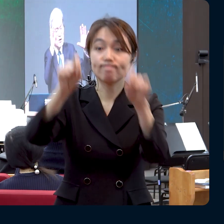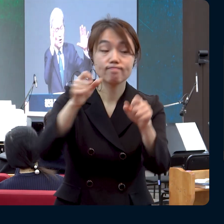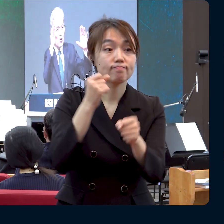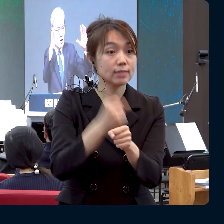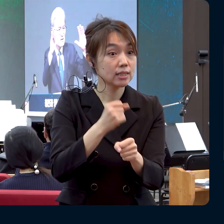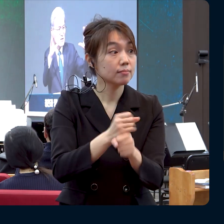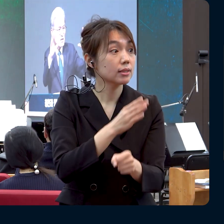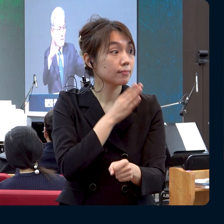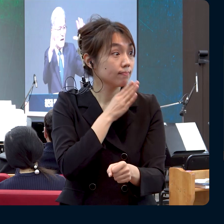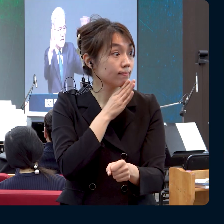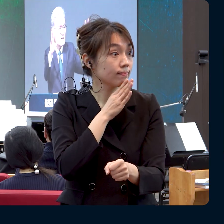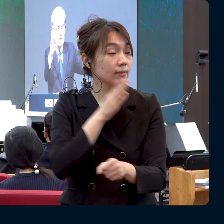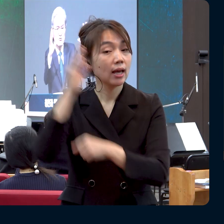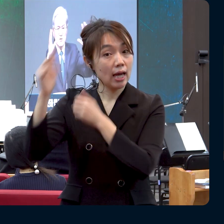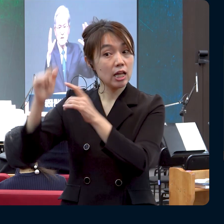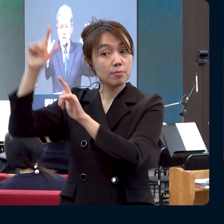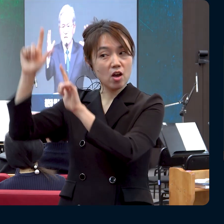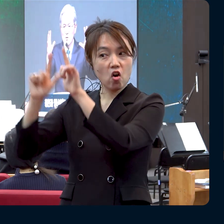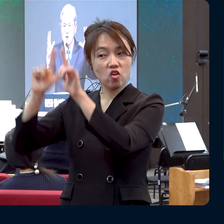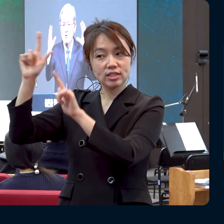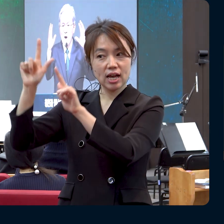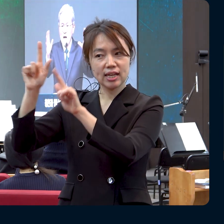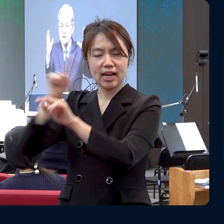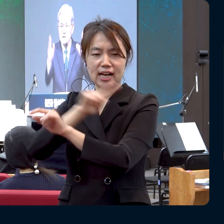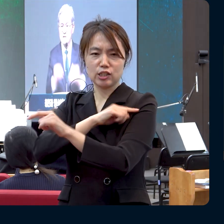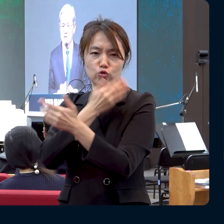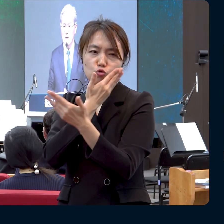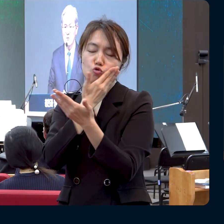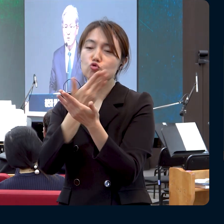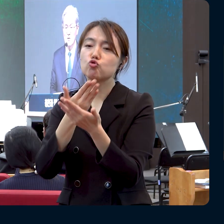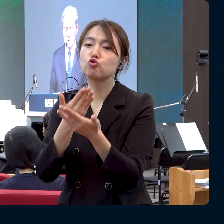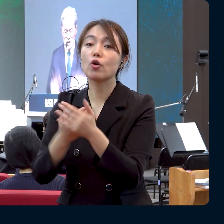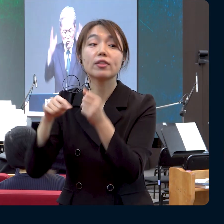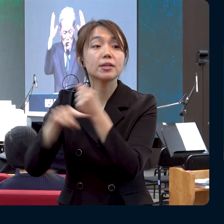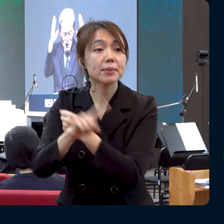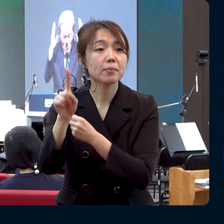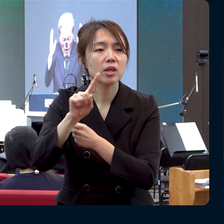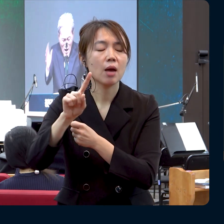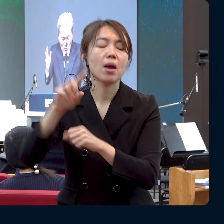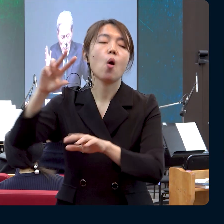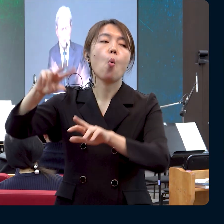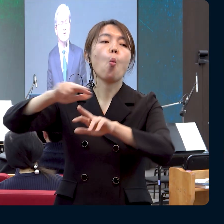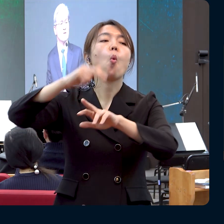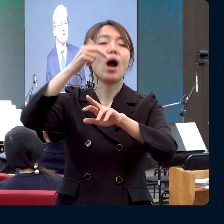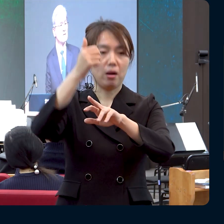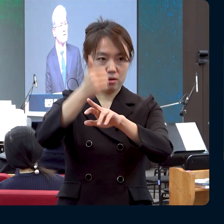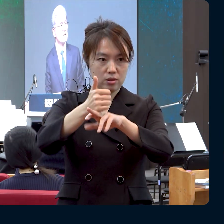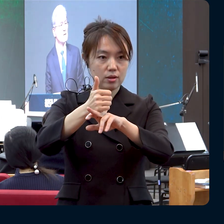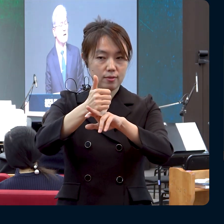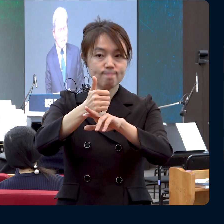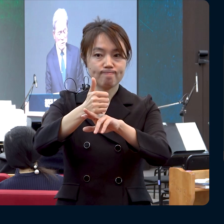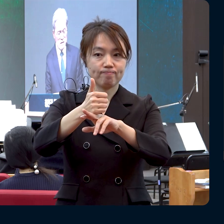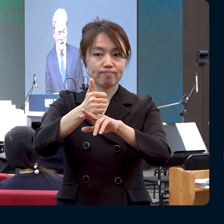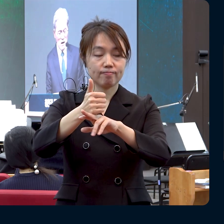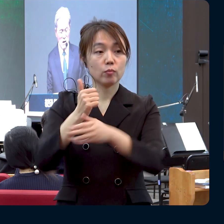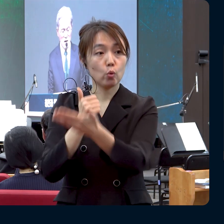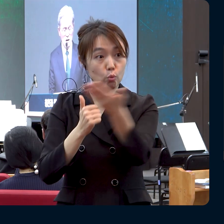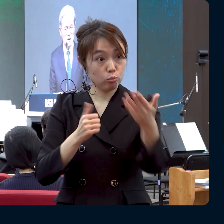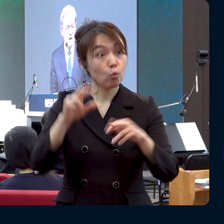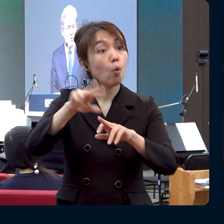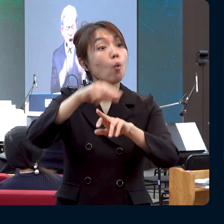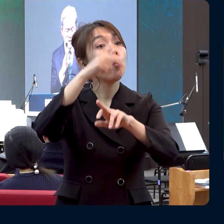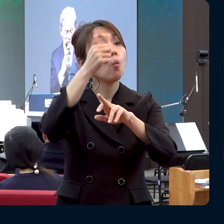속에 여러 가지 뜻이 있지만 가장 주된 뜻이 뭐예요? 왕이라는 뜻이라고. 예, 우리를 왕으로 지었어요.